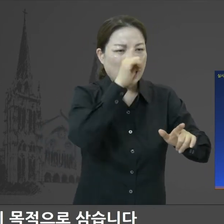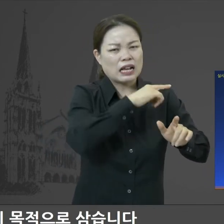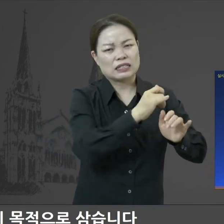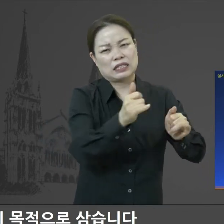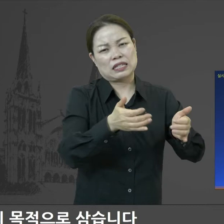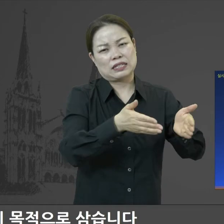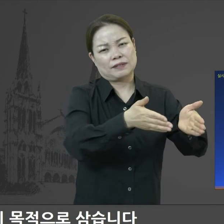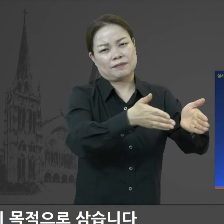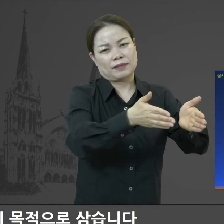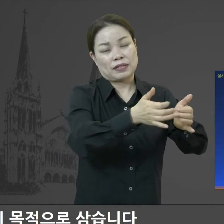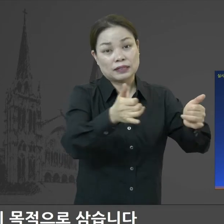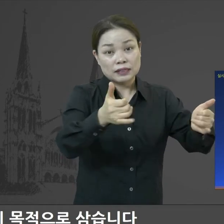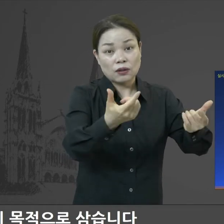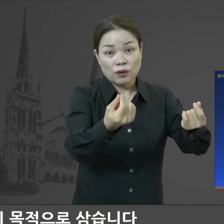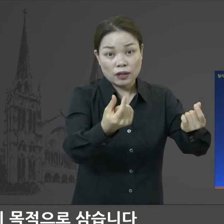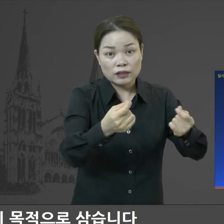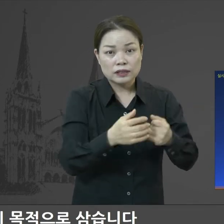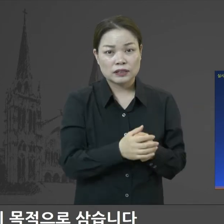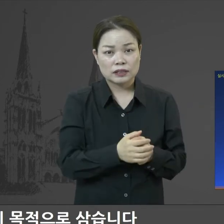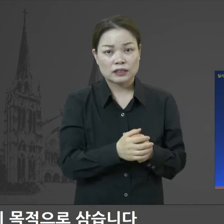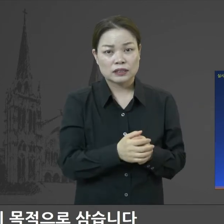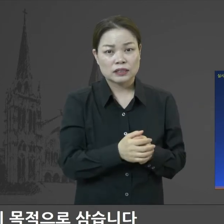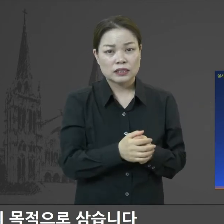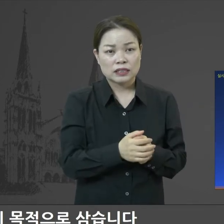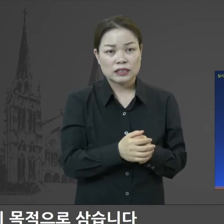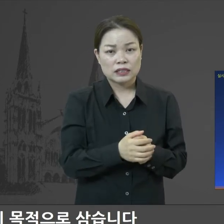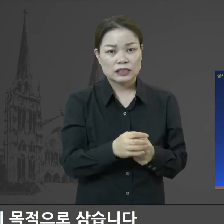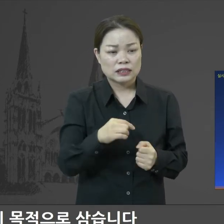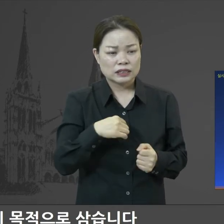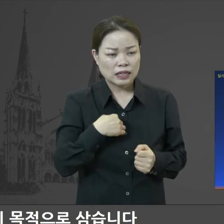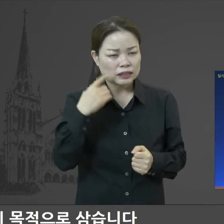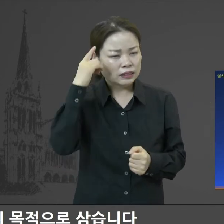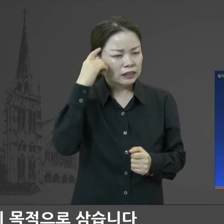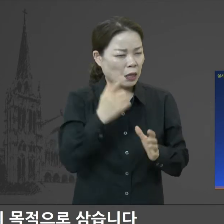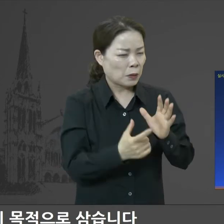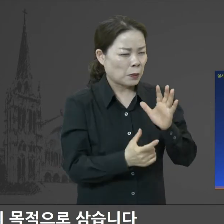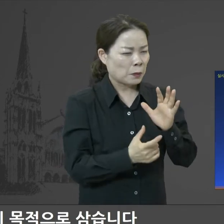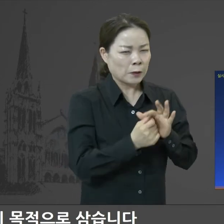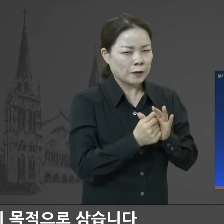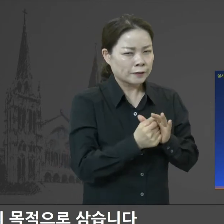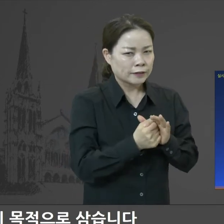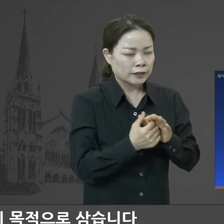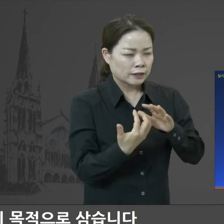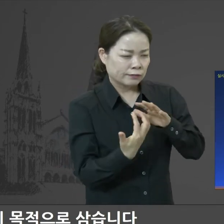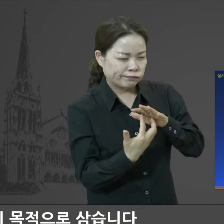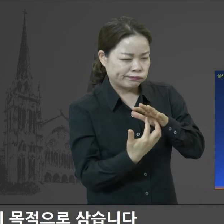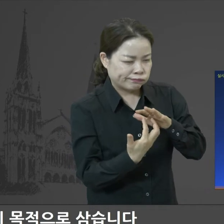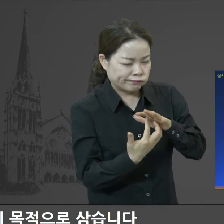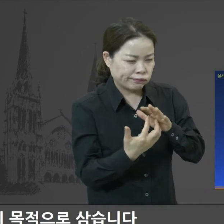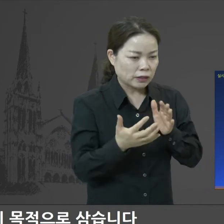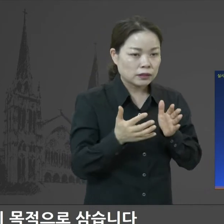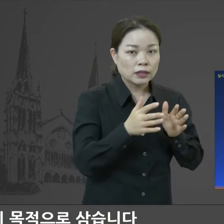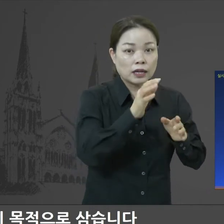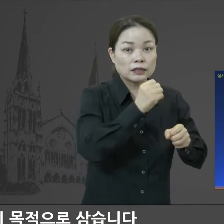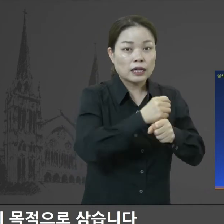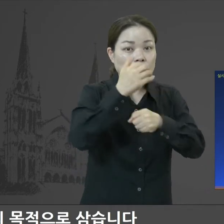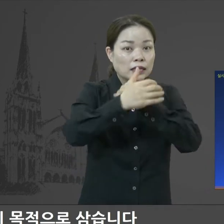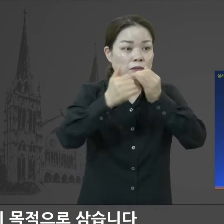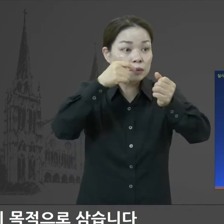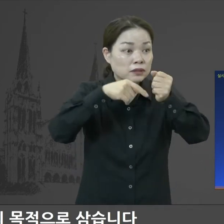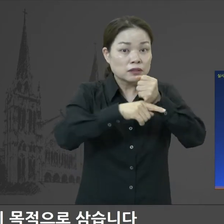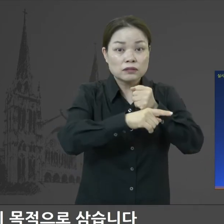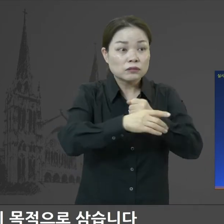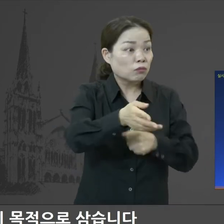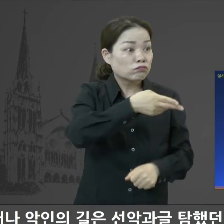악인입니다. 오늘 본문 표현 그대로 빌리자면 자신의 꾀를 따르는 거죠. 자신의 꾀를 따르니 그 길에는 하나님의 뜻이